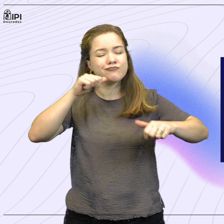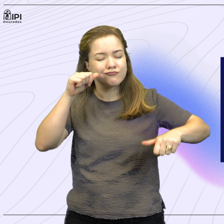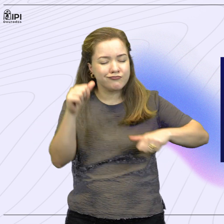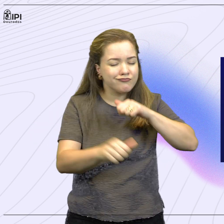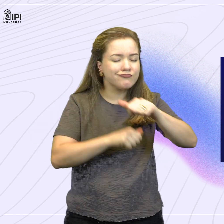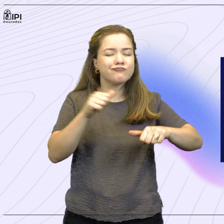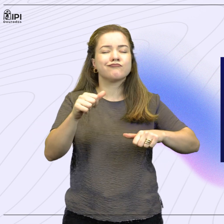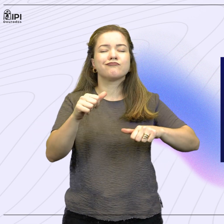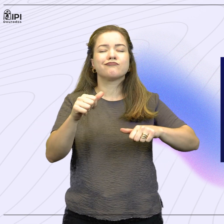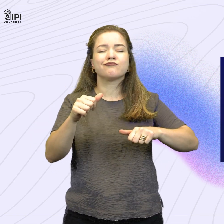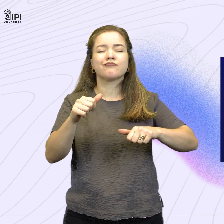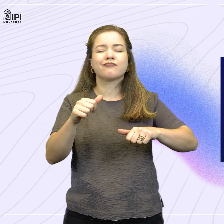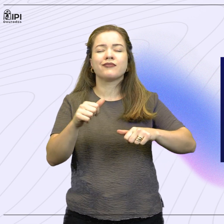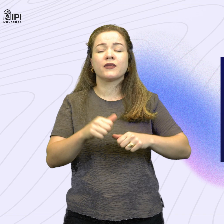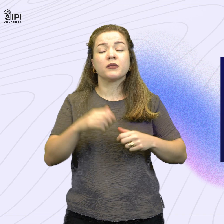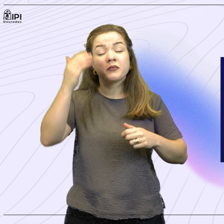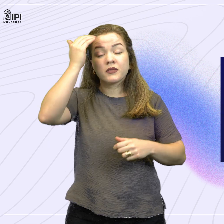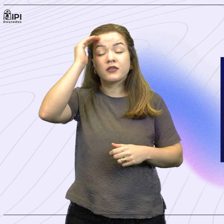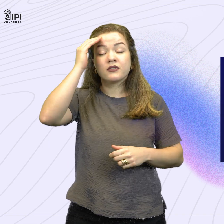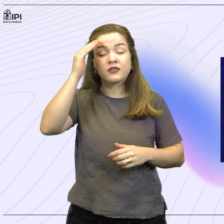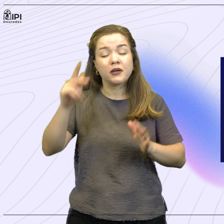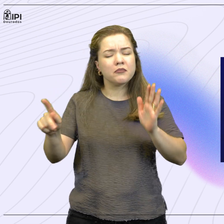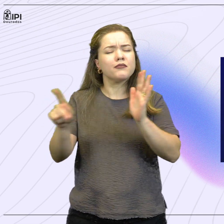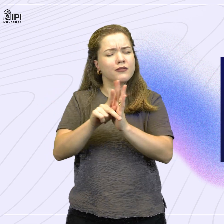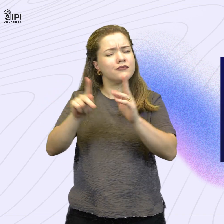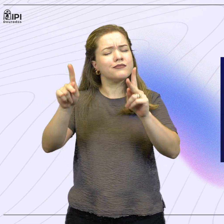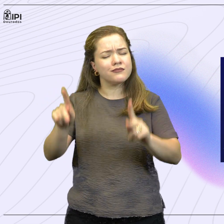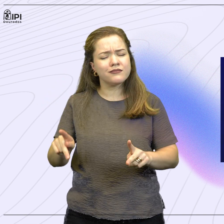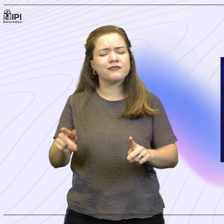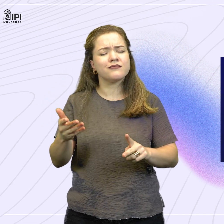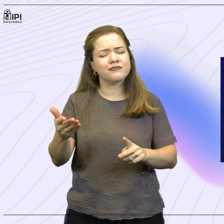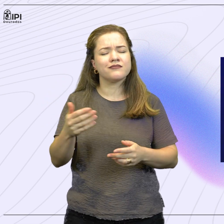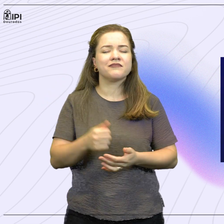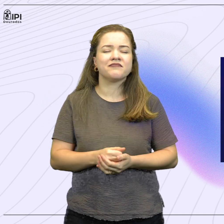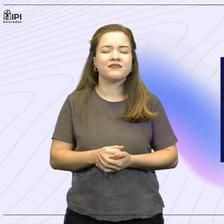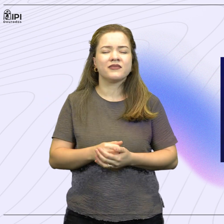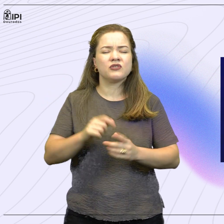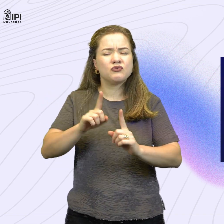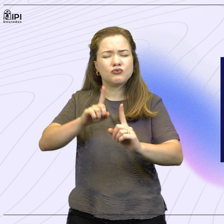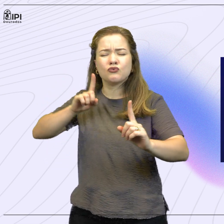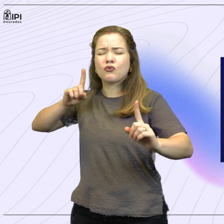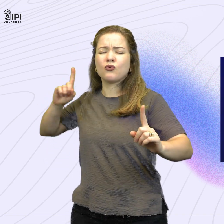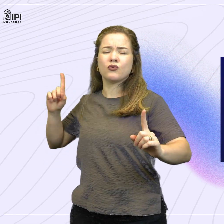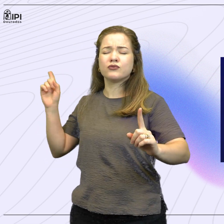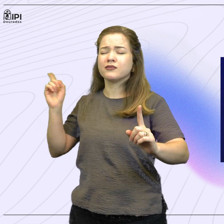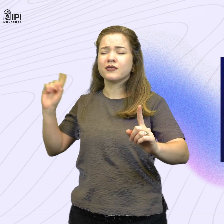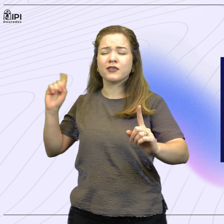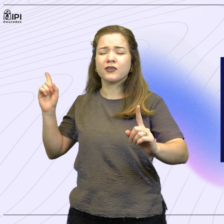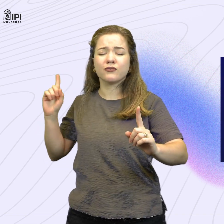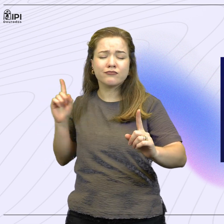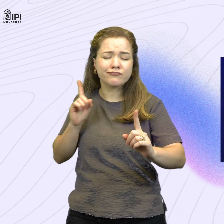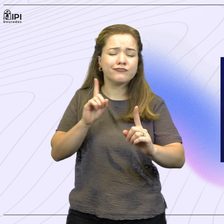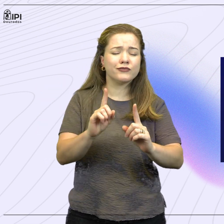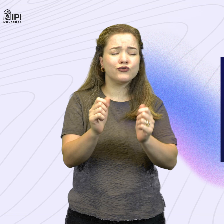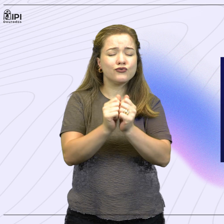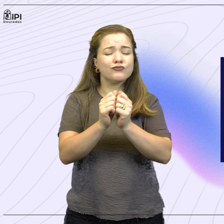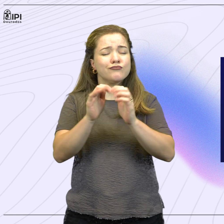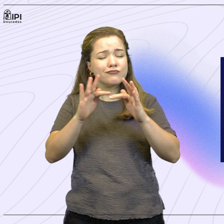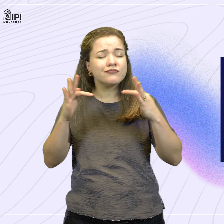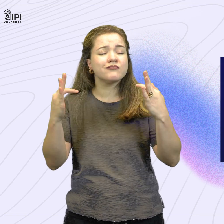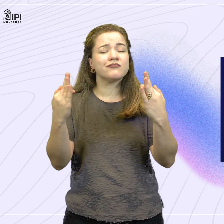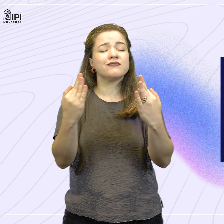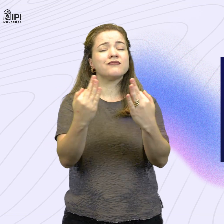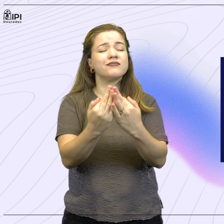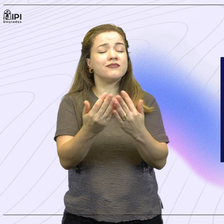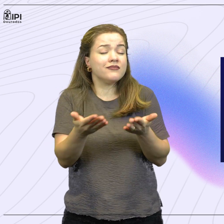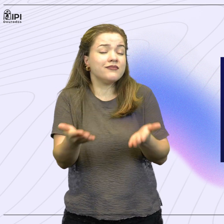para entenderem que fazem parte desse povo, que não são mais estrangeiros, não são mais peregrinos, mas agora fazem parte de uma família. E essa